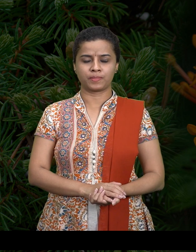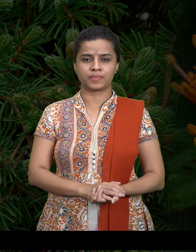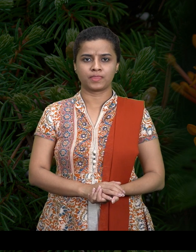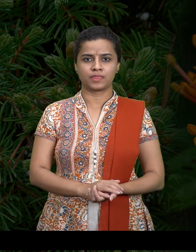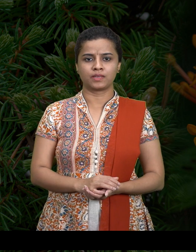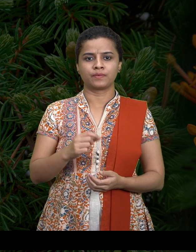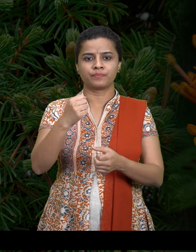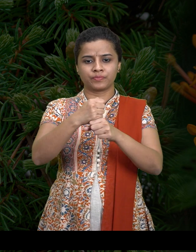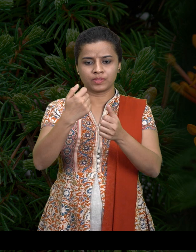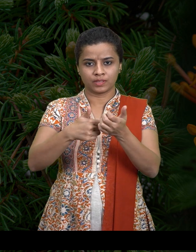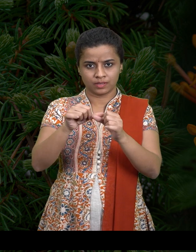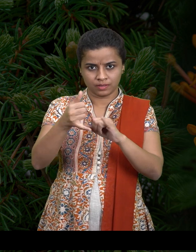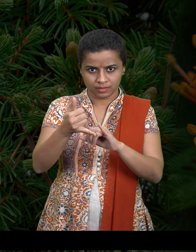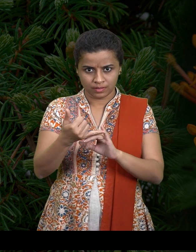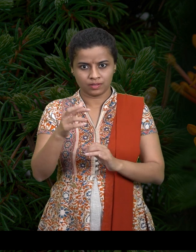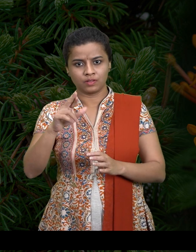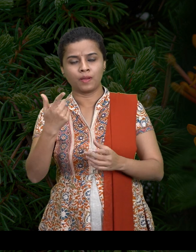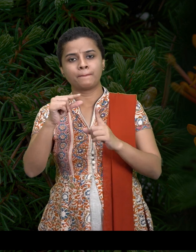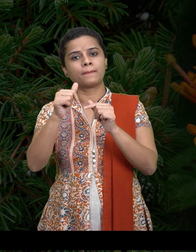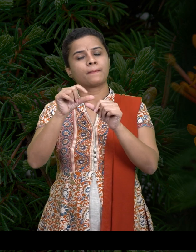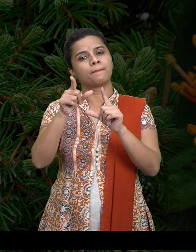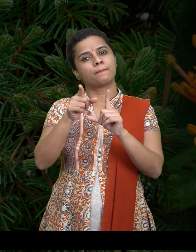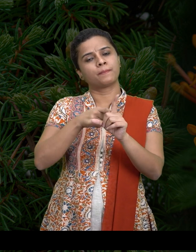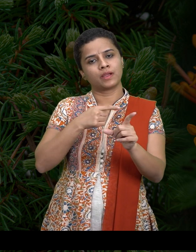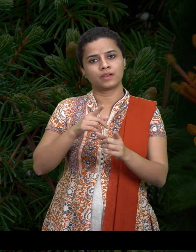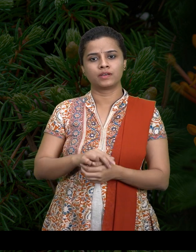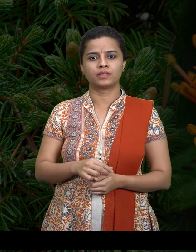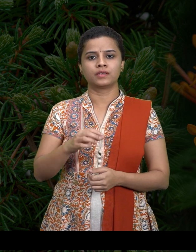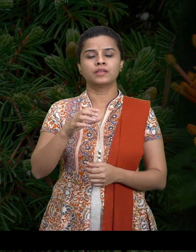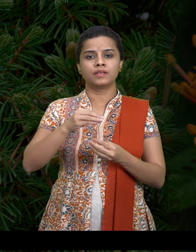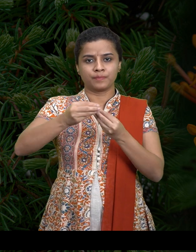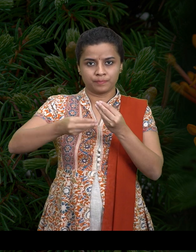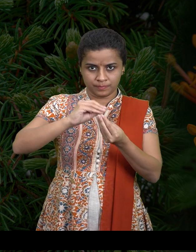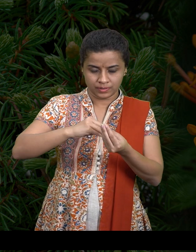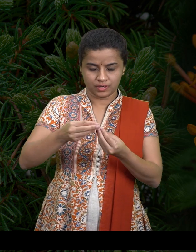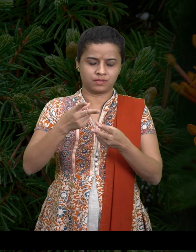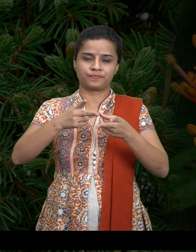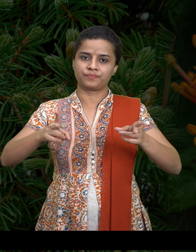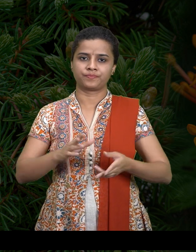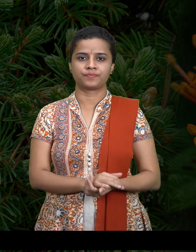गवत, भात आणि केळी.